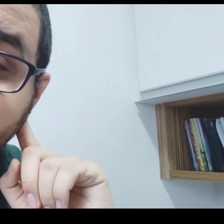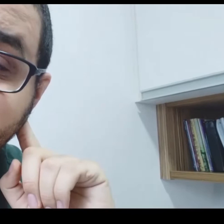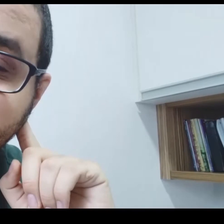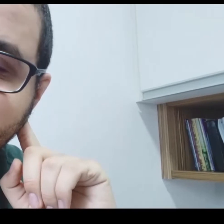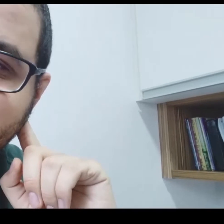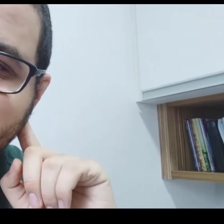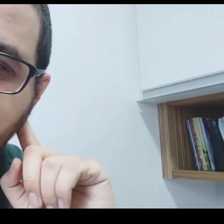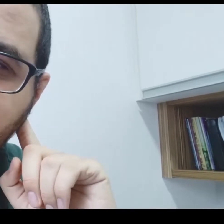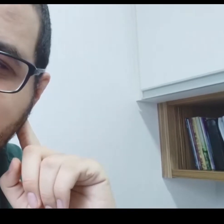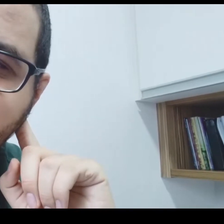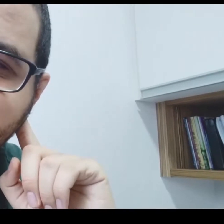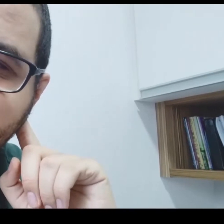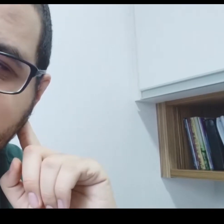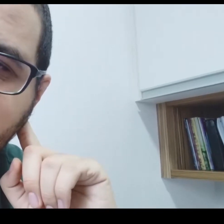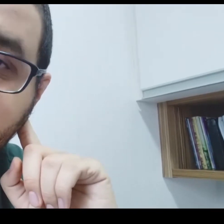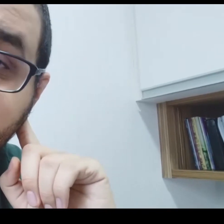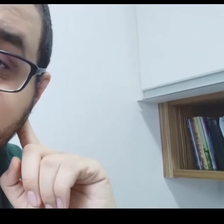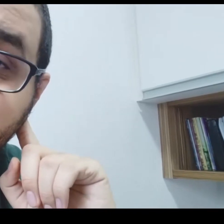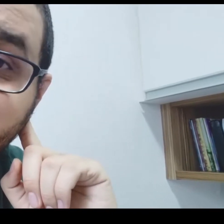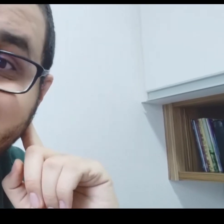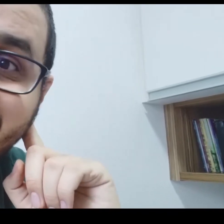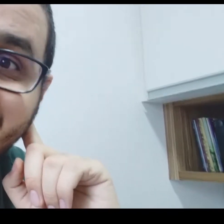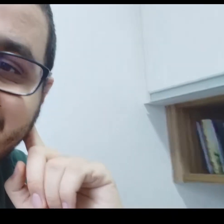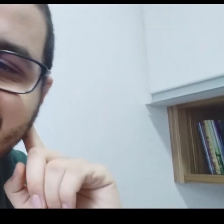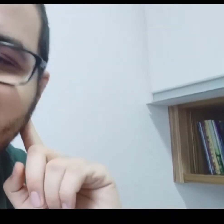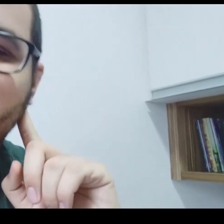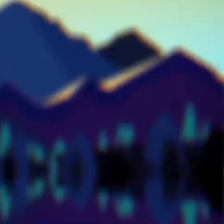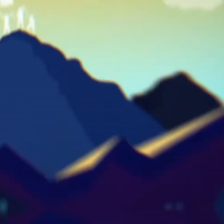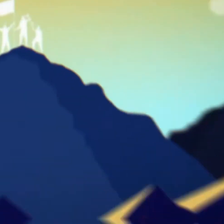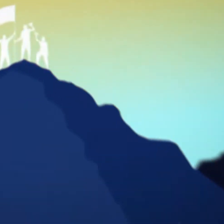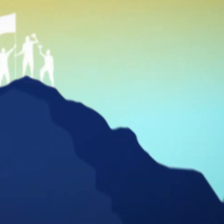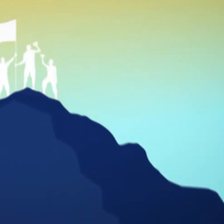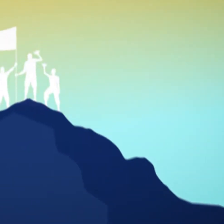você. Tudo bem? Que o Senhor te abençoe.